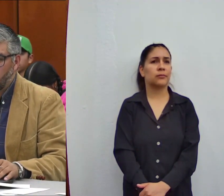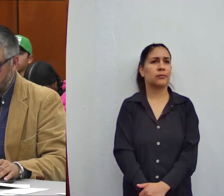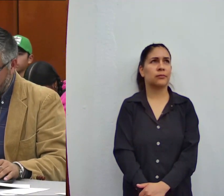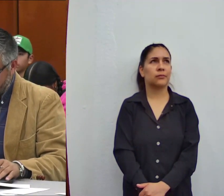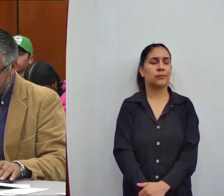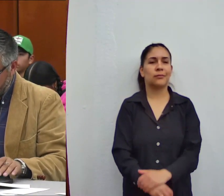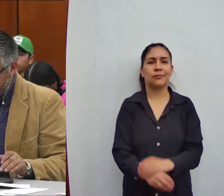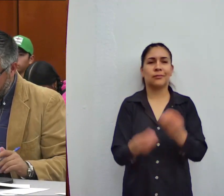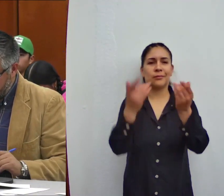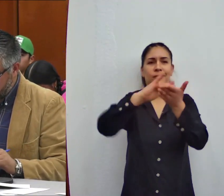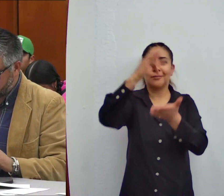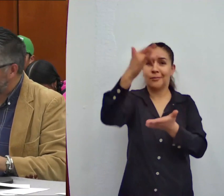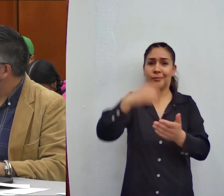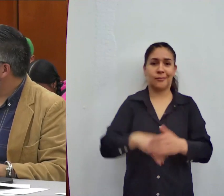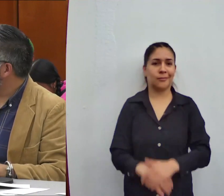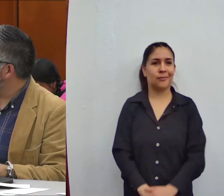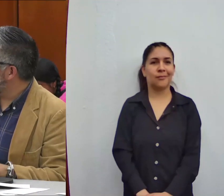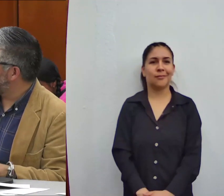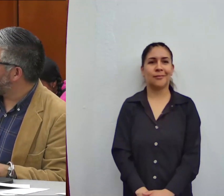Muchas gracias, Martín.